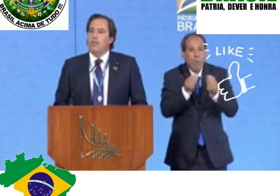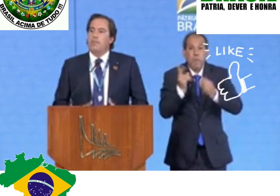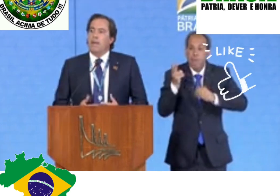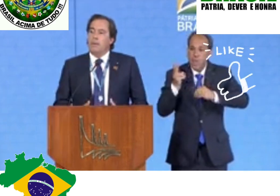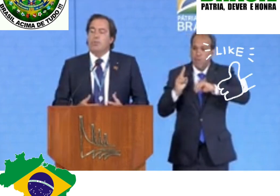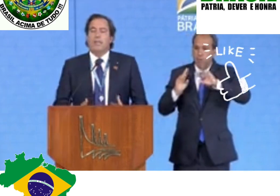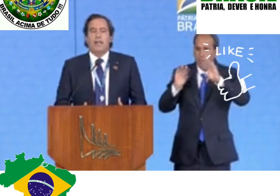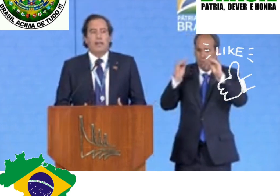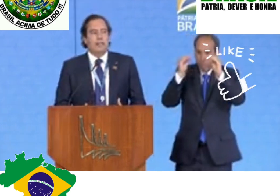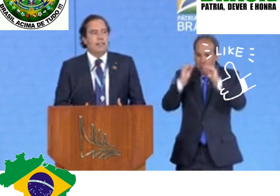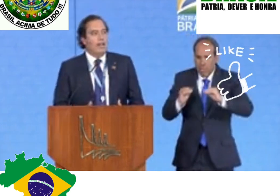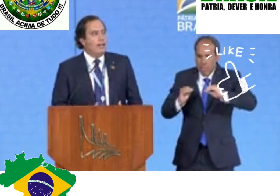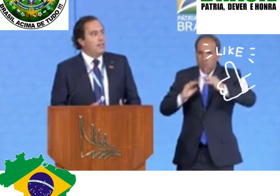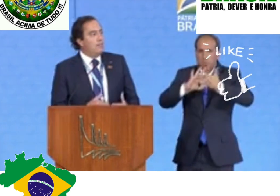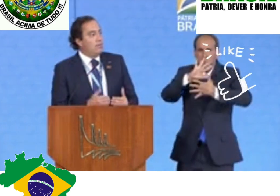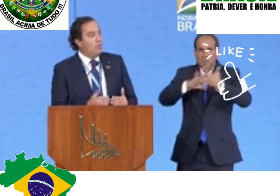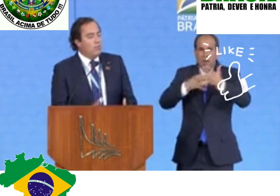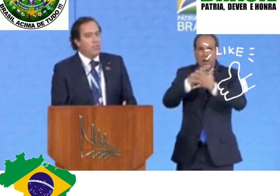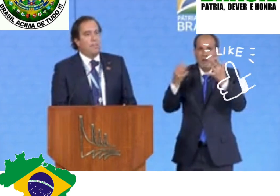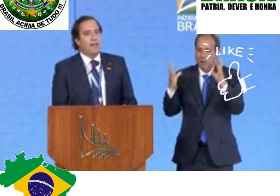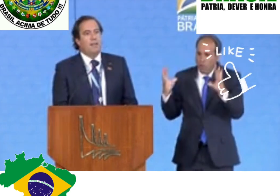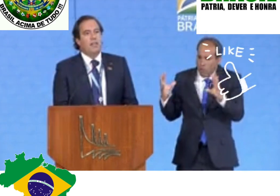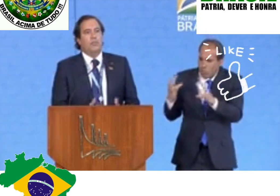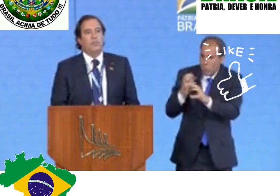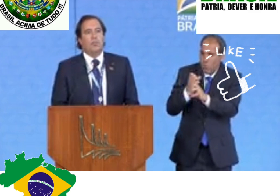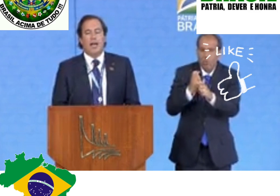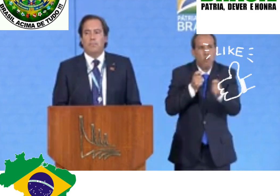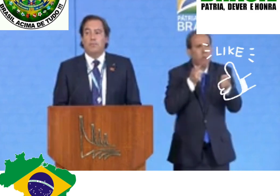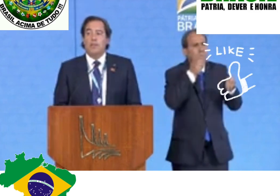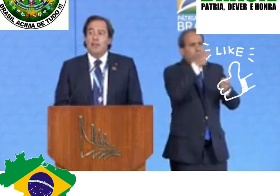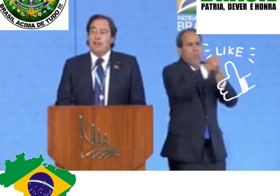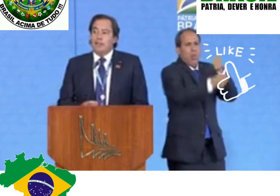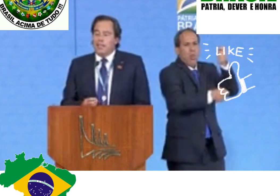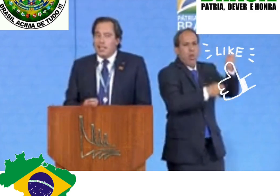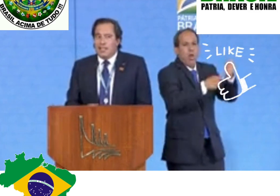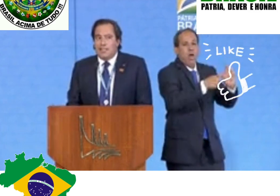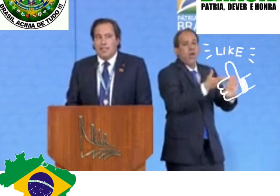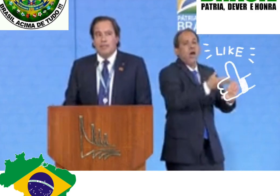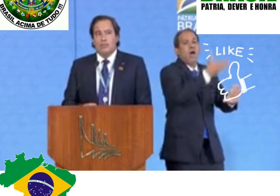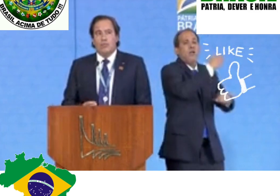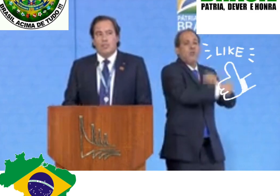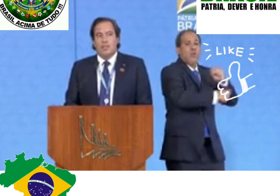2019 para poder realizar esse volume de pagamento muito rápido.